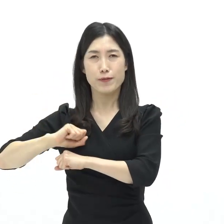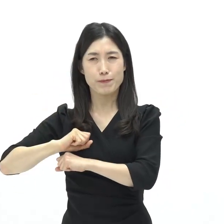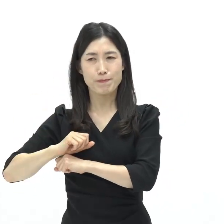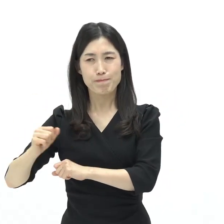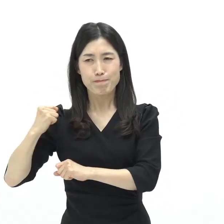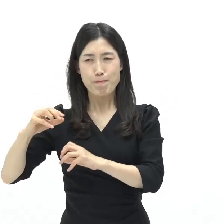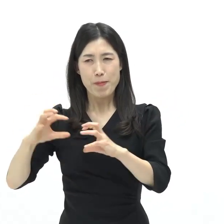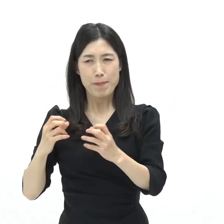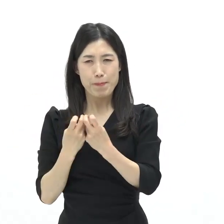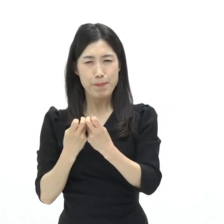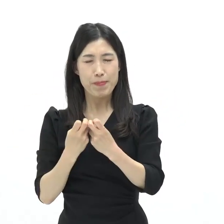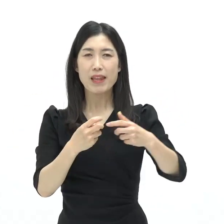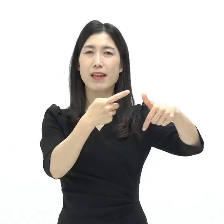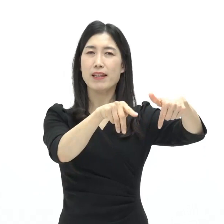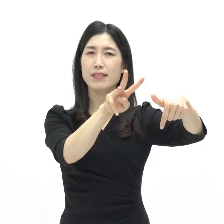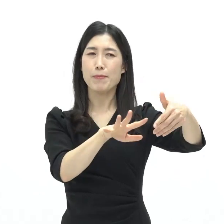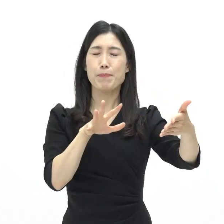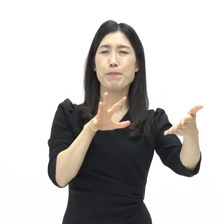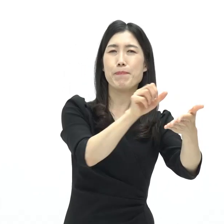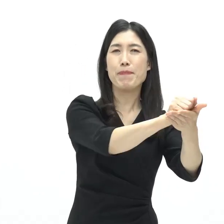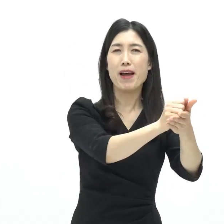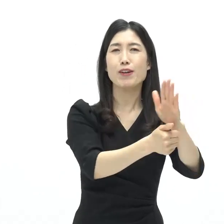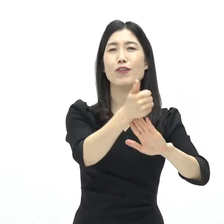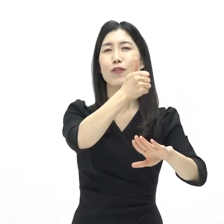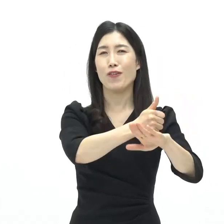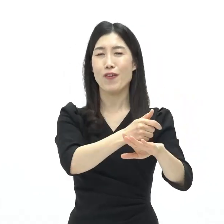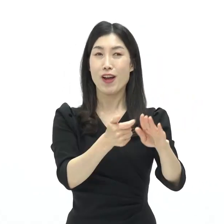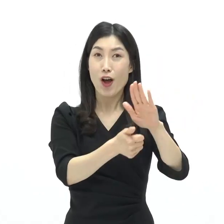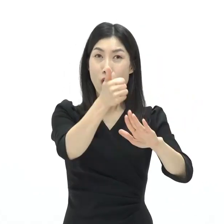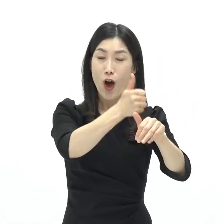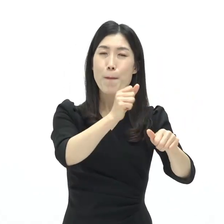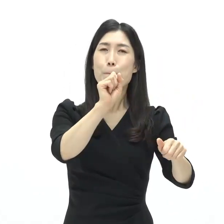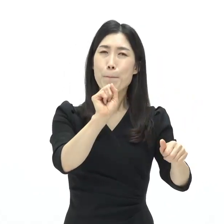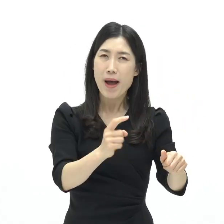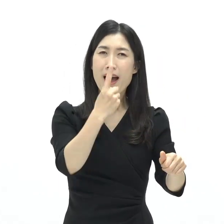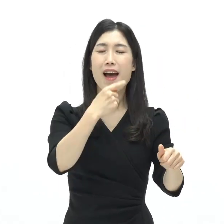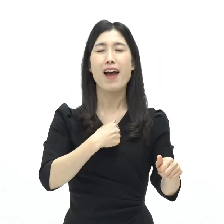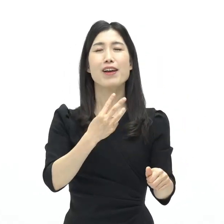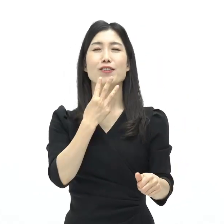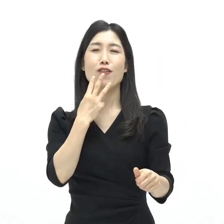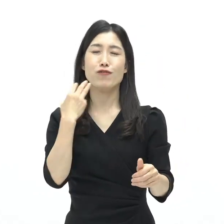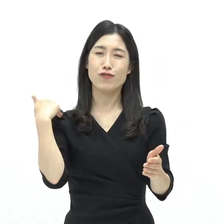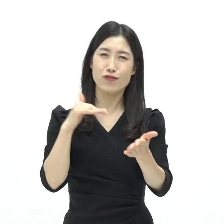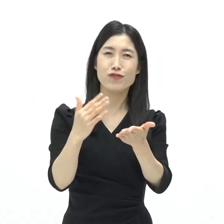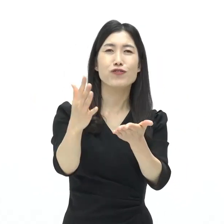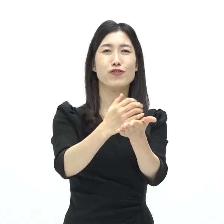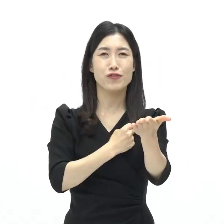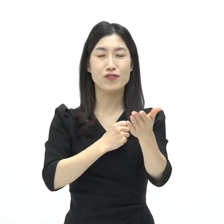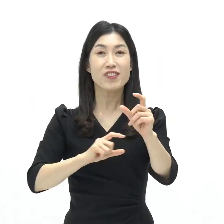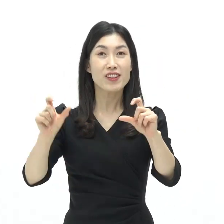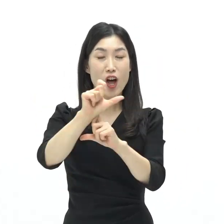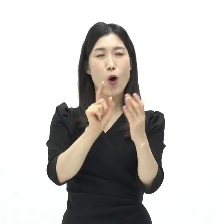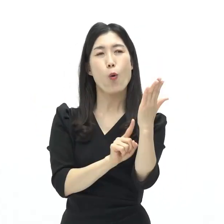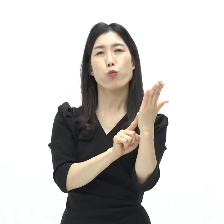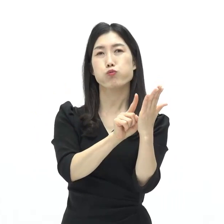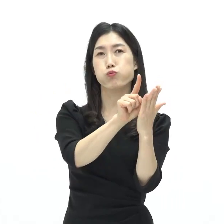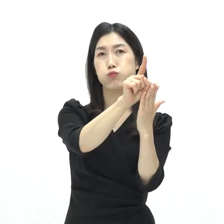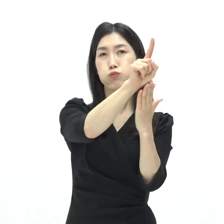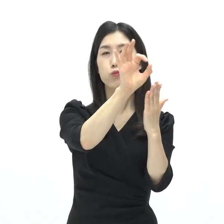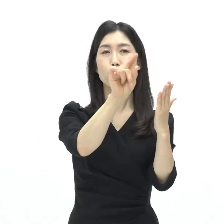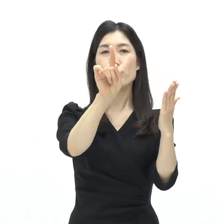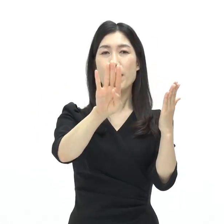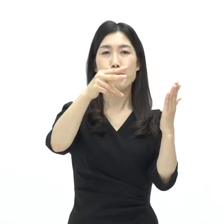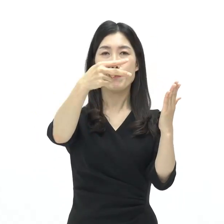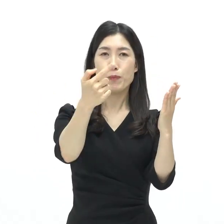인천 상륙작전을 성공시켰어요. 이 승리를 시작으로 우리 국군은 서울을 되찾고 북한의